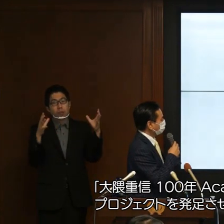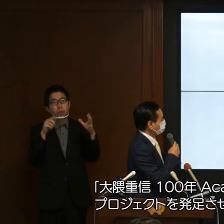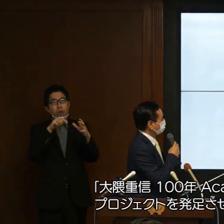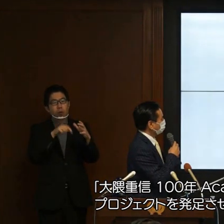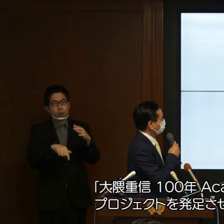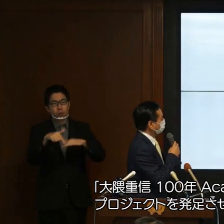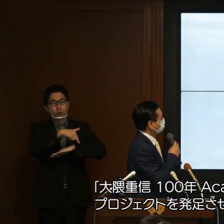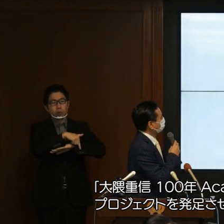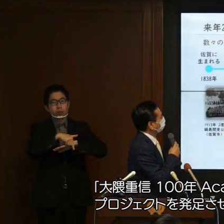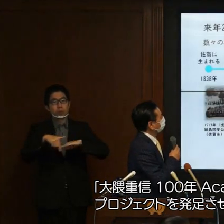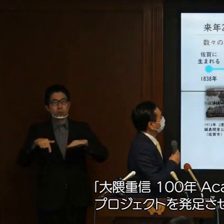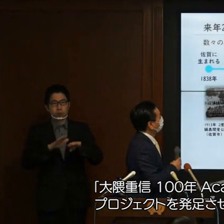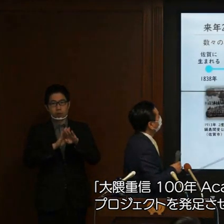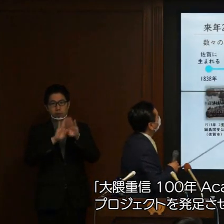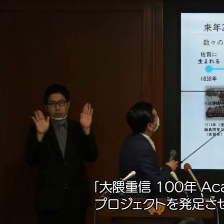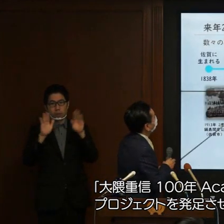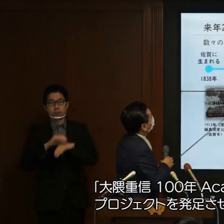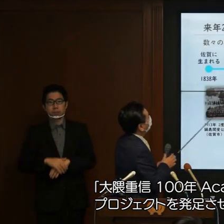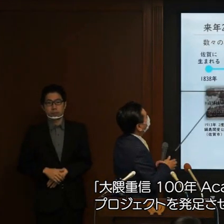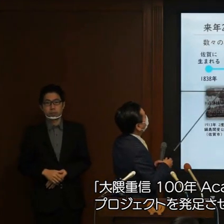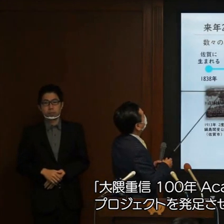させていただきます。はい、